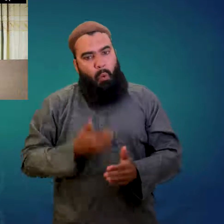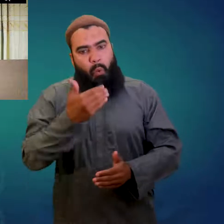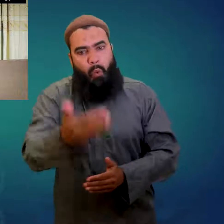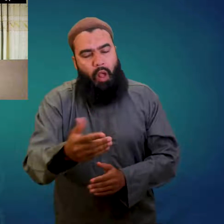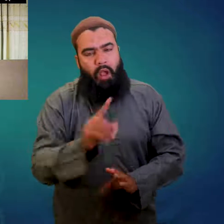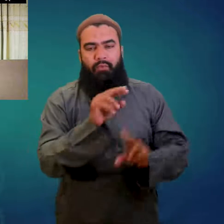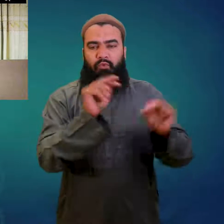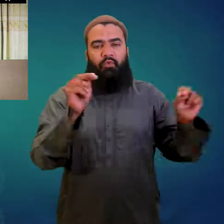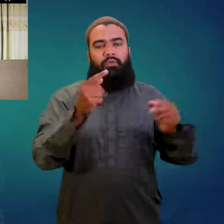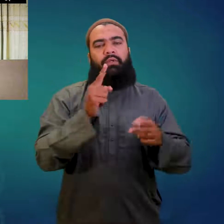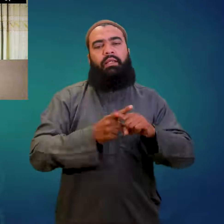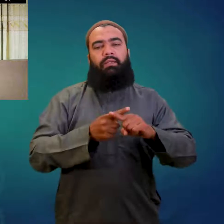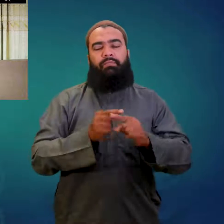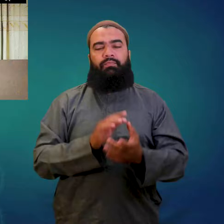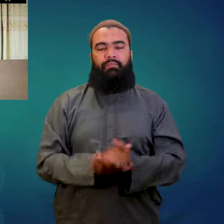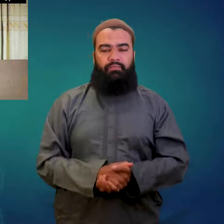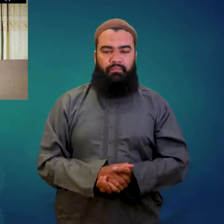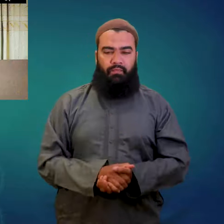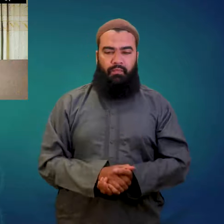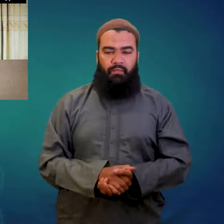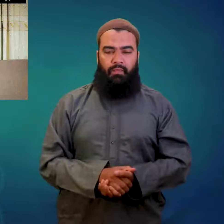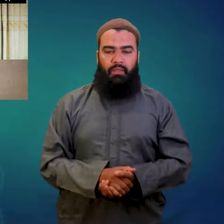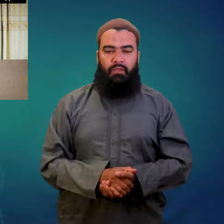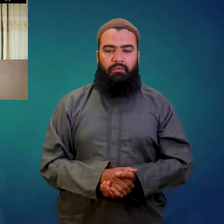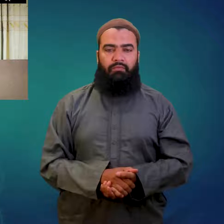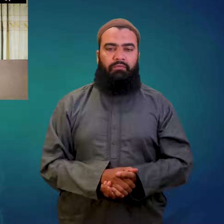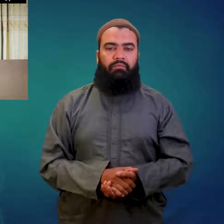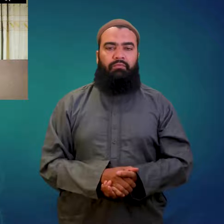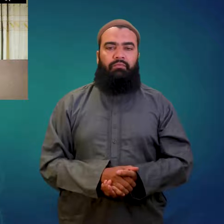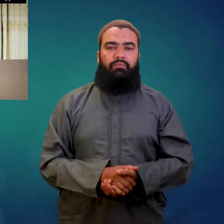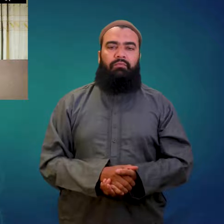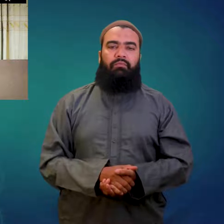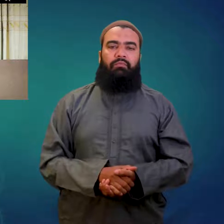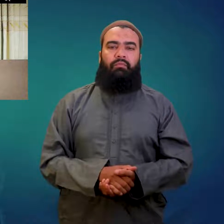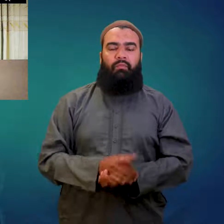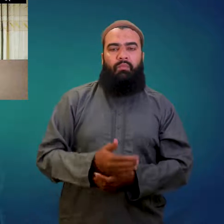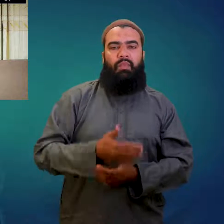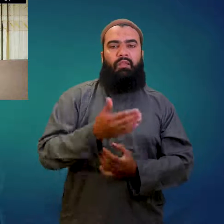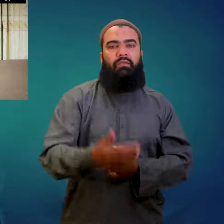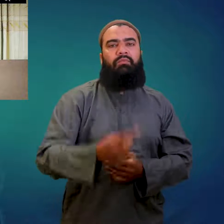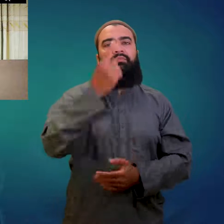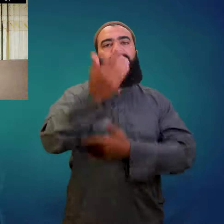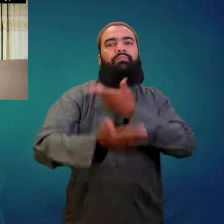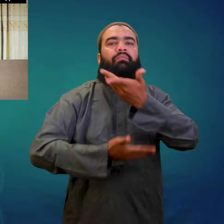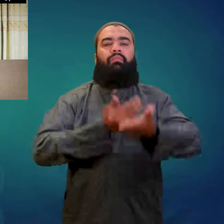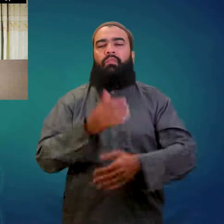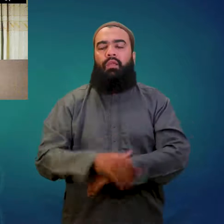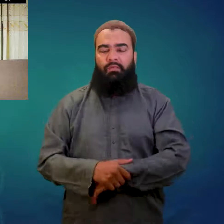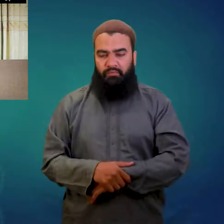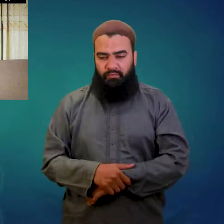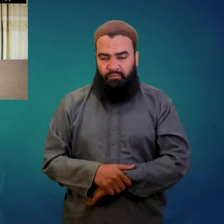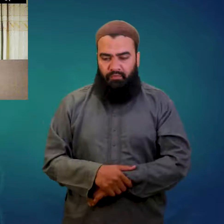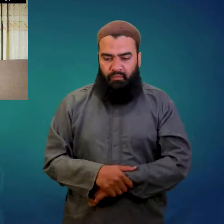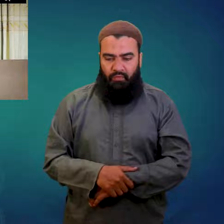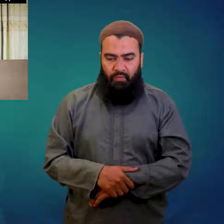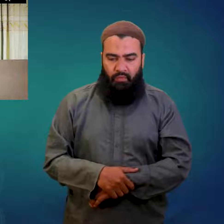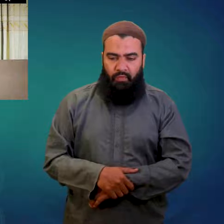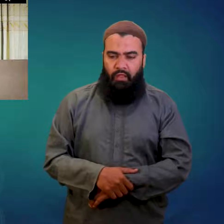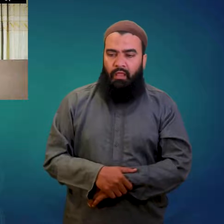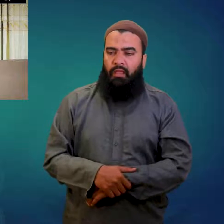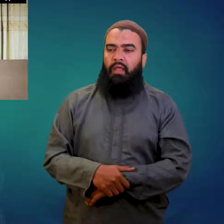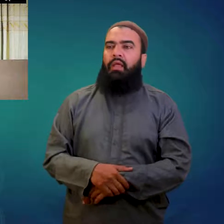آیت نمبر 8 للفقراء المہاجرین الذین اخرجوا من دیارہم۔ اموال صدقات